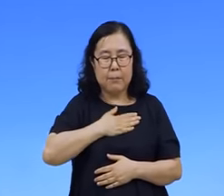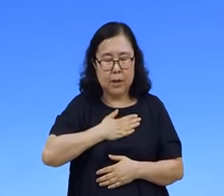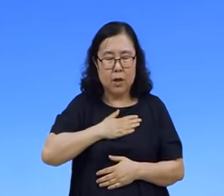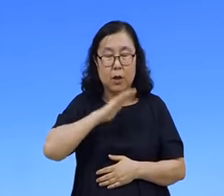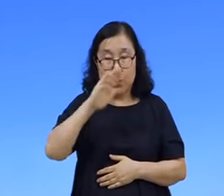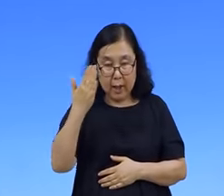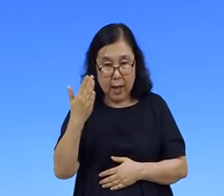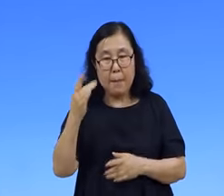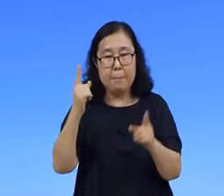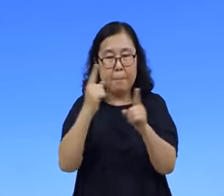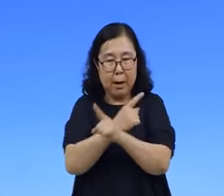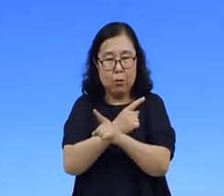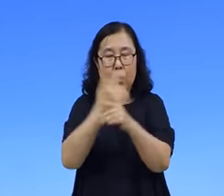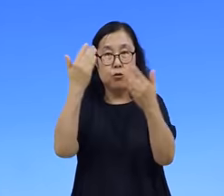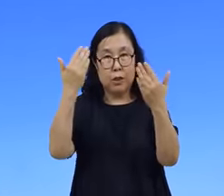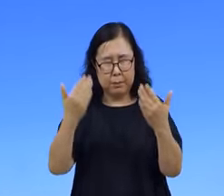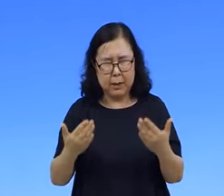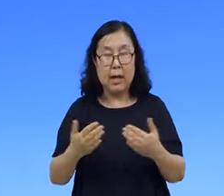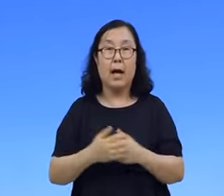감정으로 흘러갈 수 있도록.